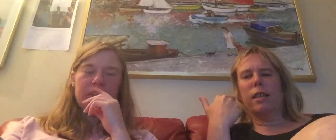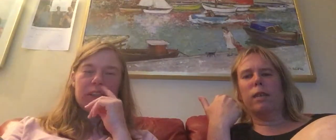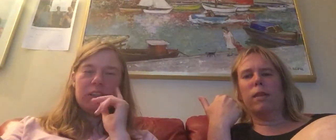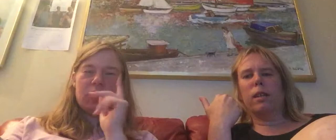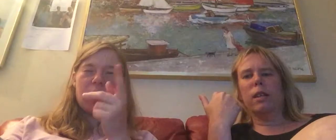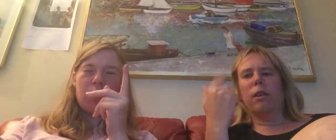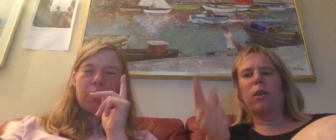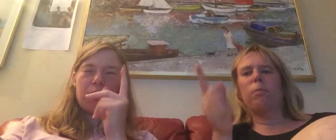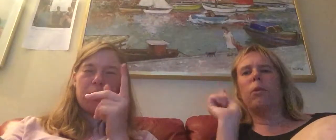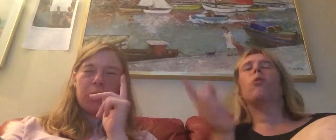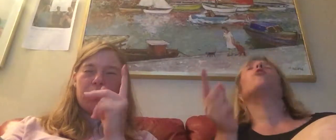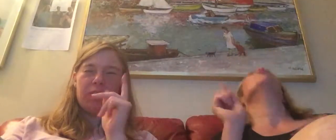Ja.